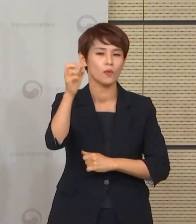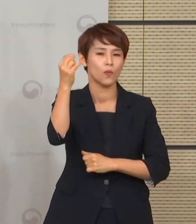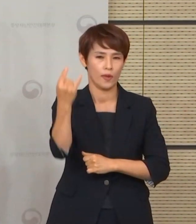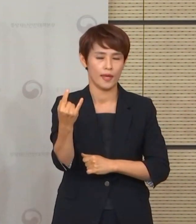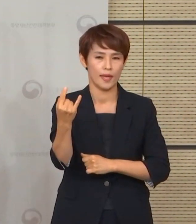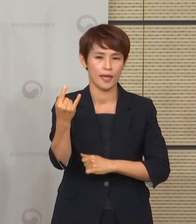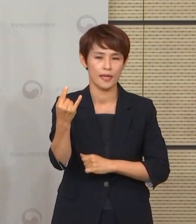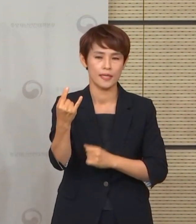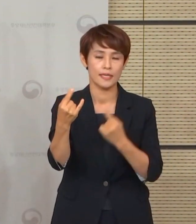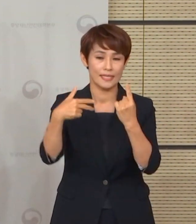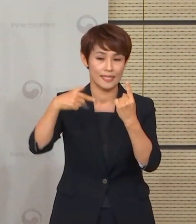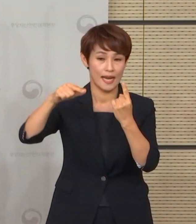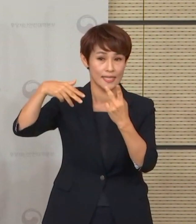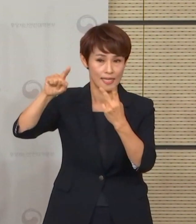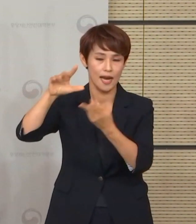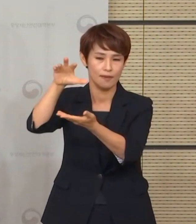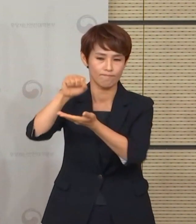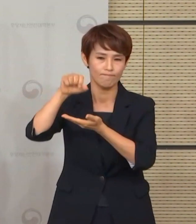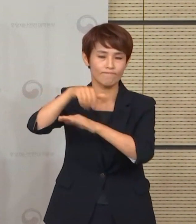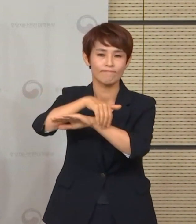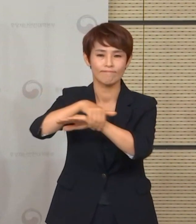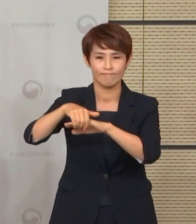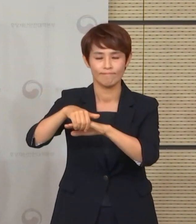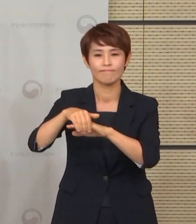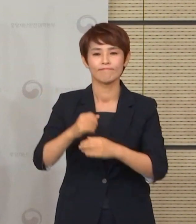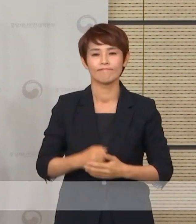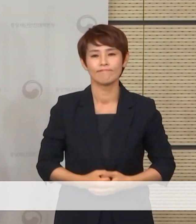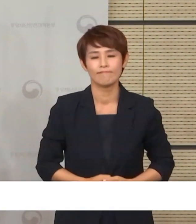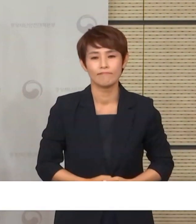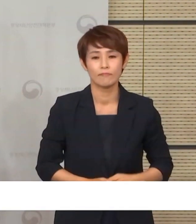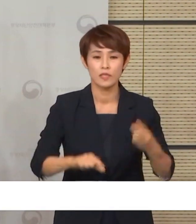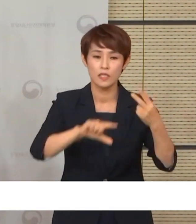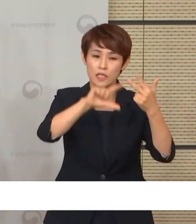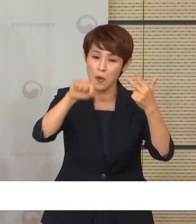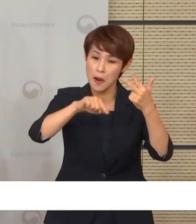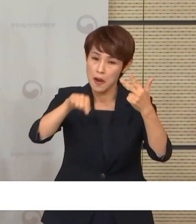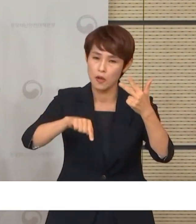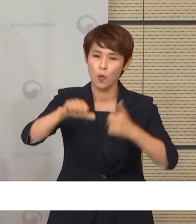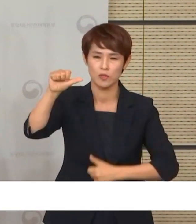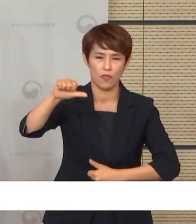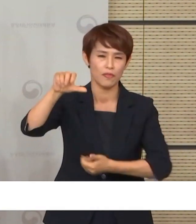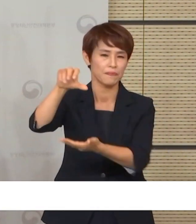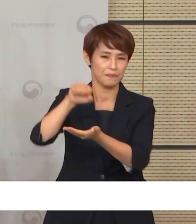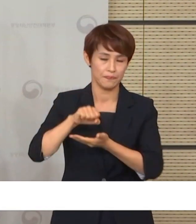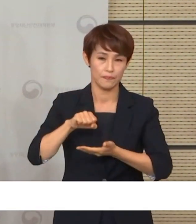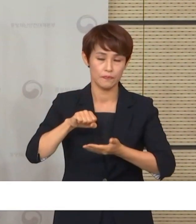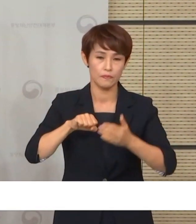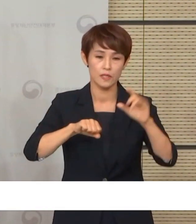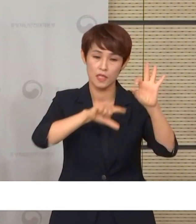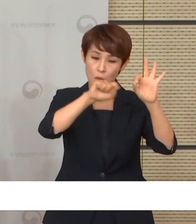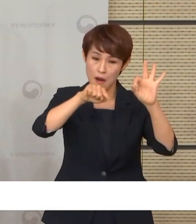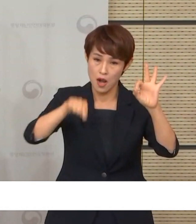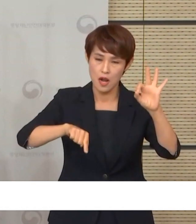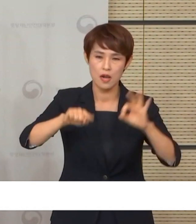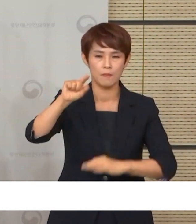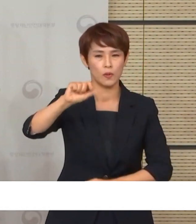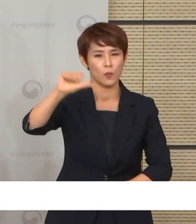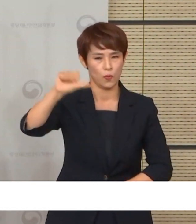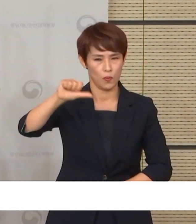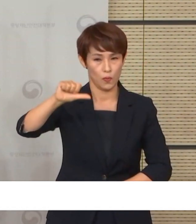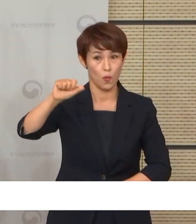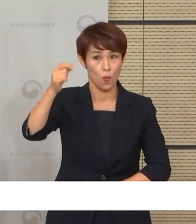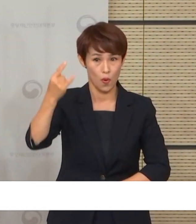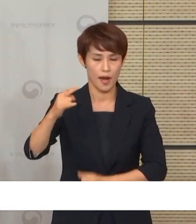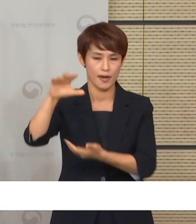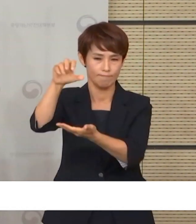2차례에 걸쳐 도입하기로 하였습니다 7월 중에 약 5천 의분을 10월 중에 약 1만 5천 해